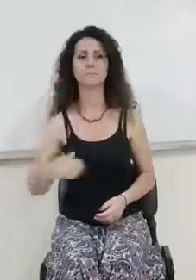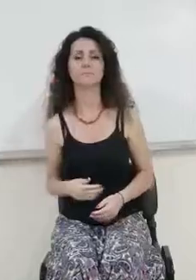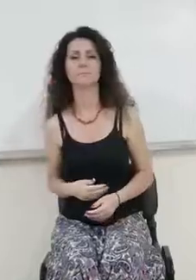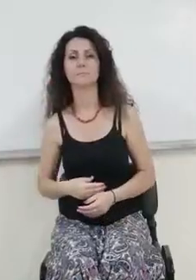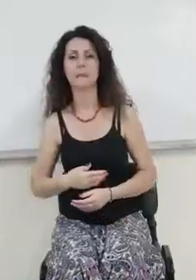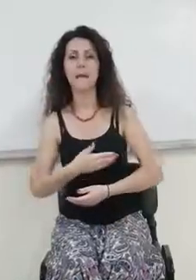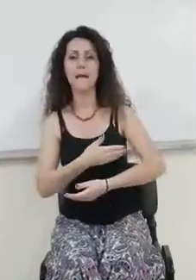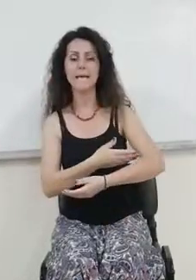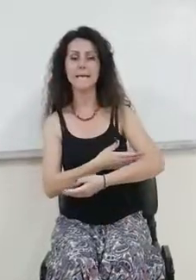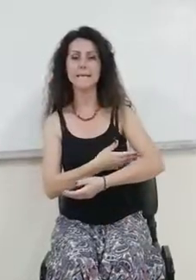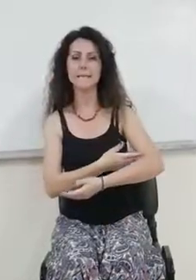Hizmetli, Hizmetçi,